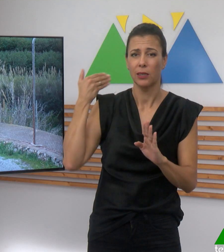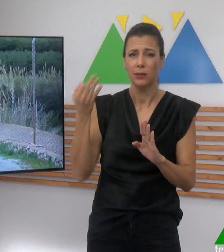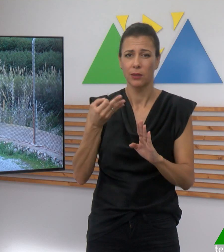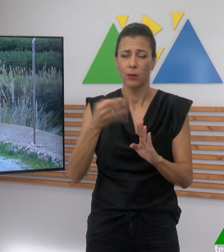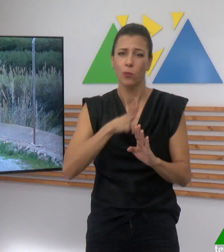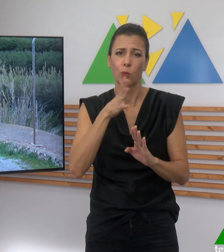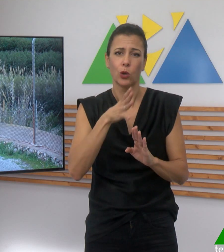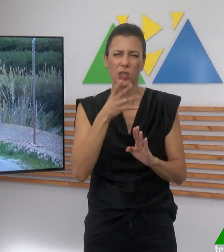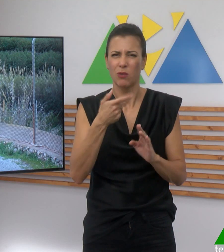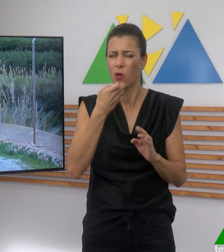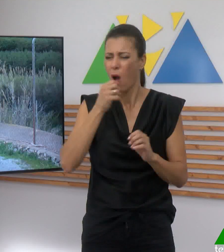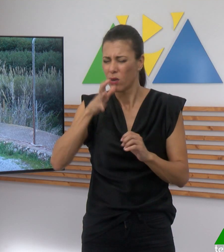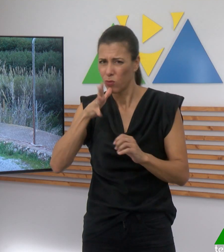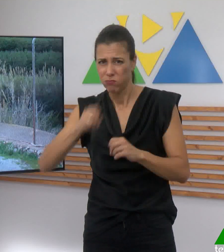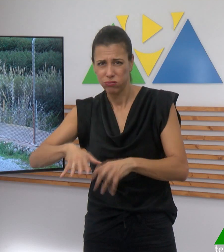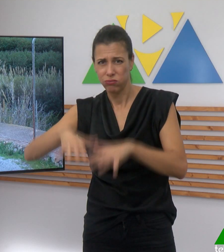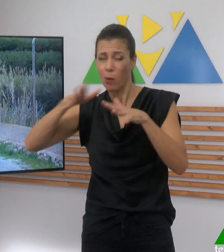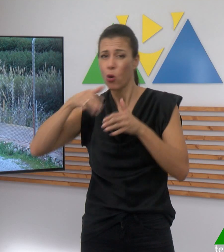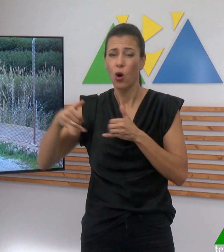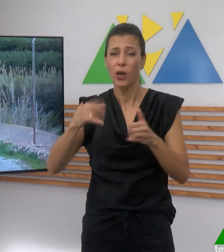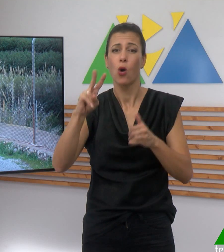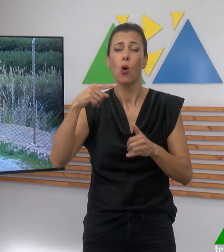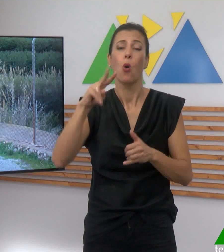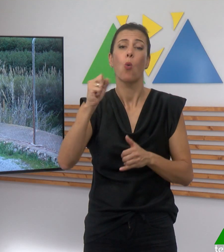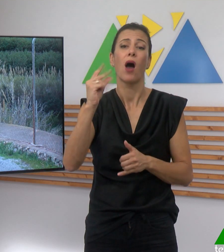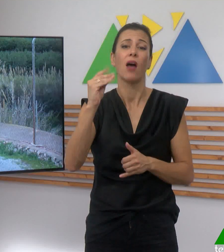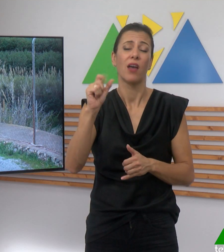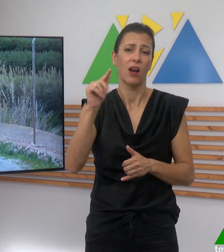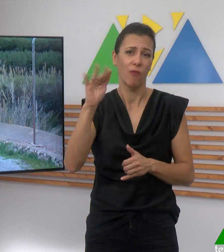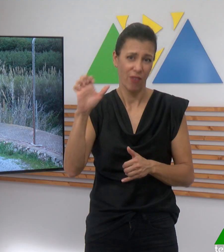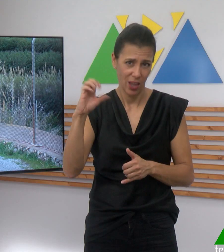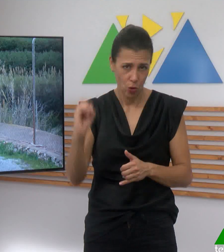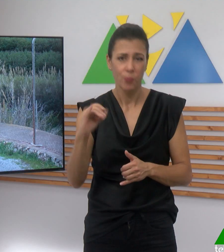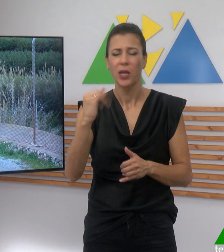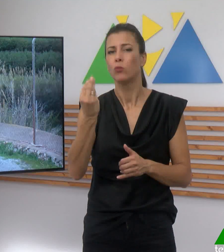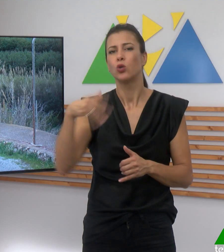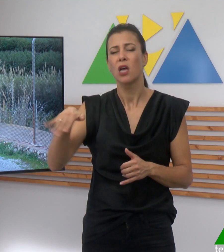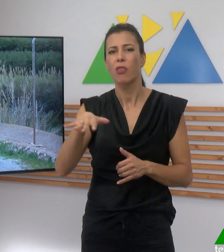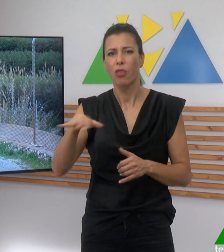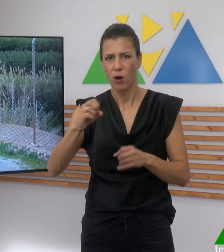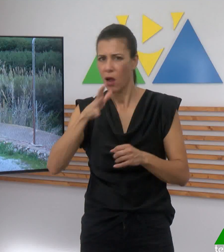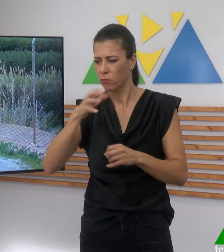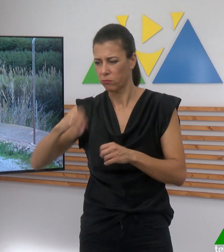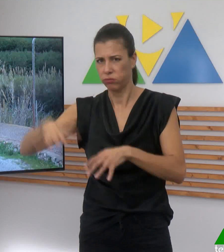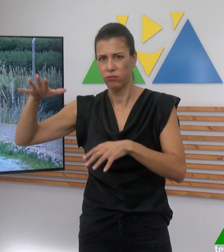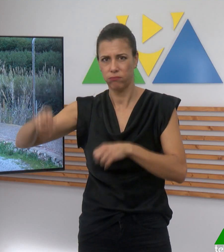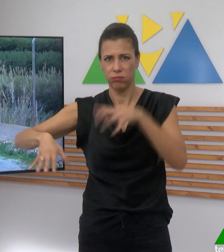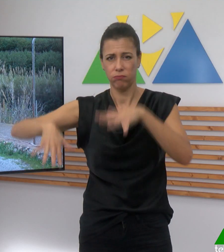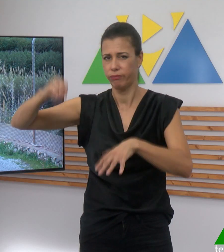desbordamientos precisamente del río guadalfeo eh Bueno pues había muchas zonas pues lógicamente inundadas no y que